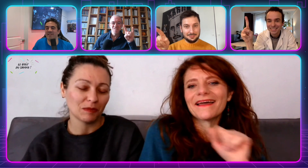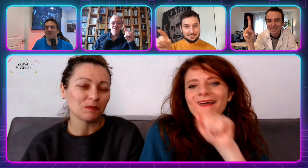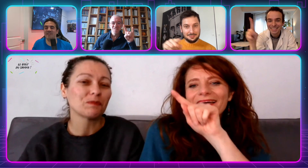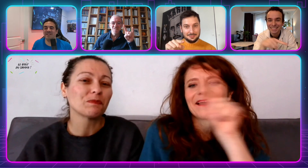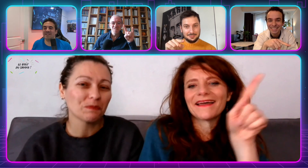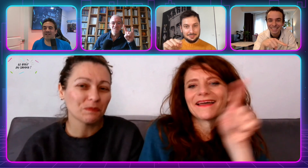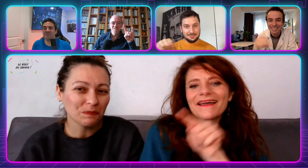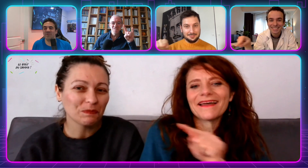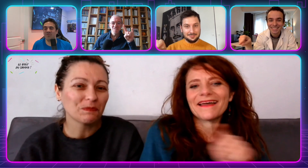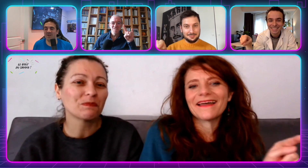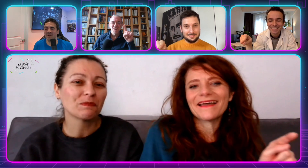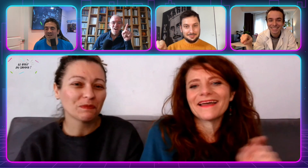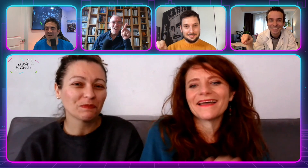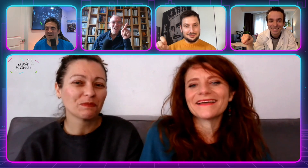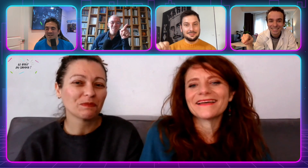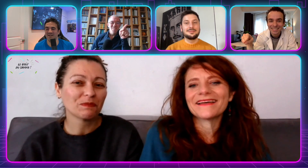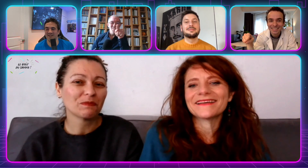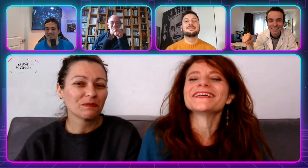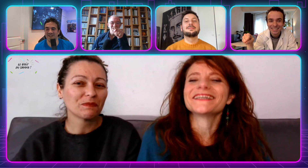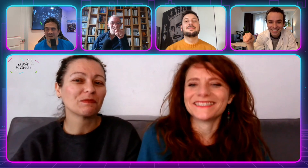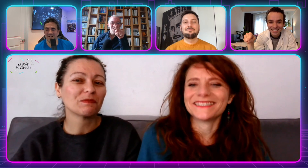Ah oui, le Z, tu le dessines, c'est comme Zoro, quoi.